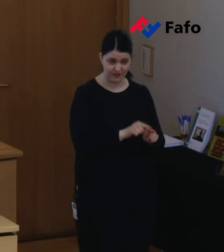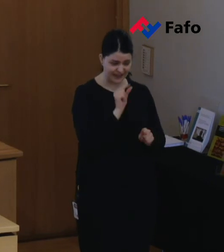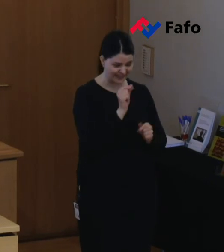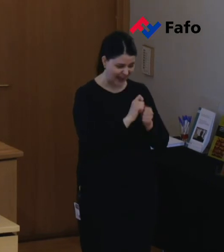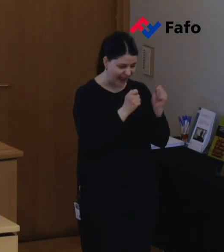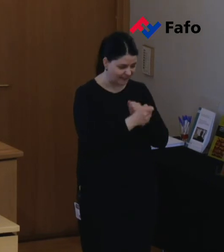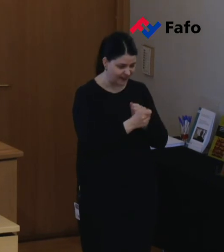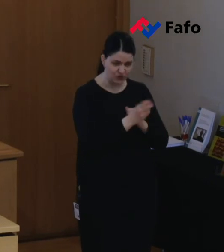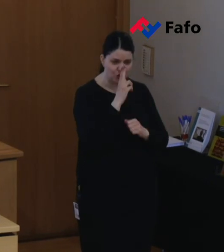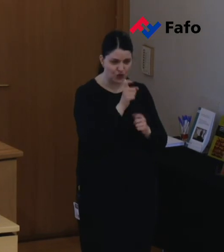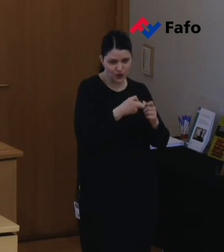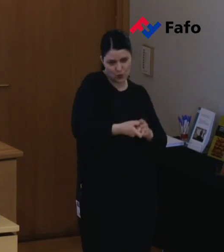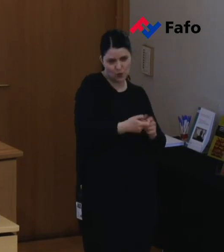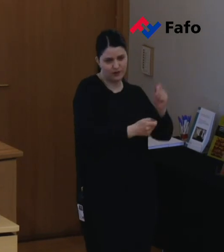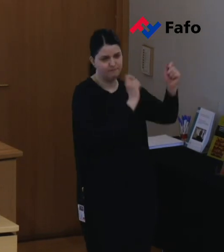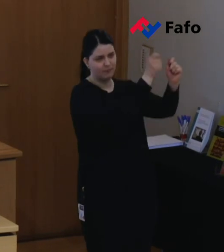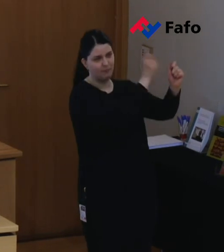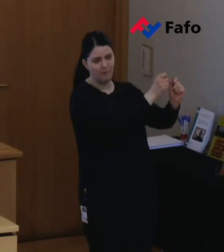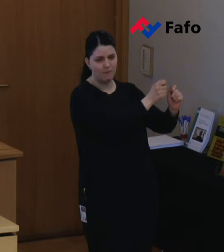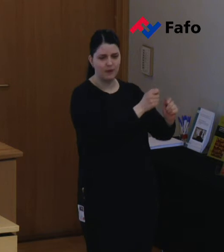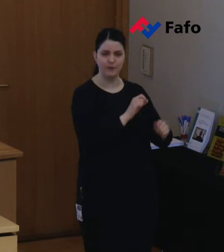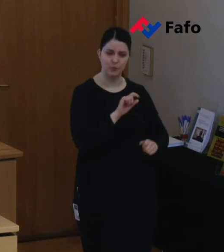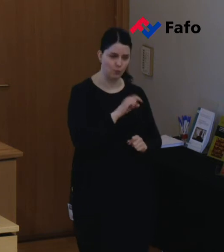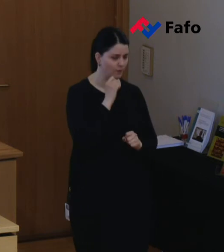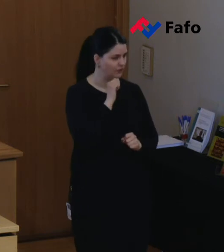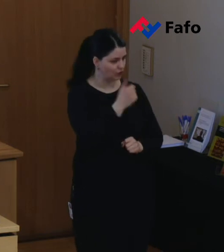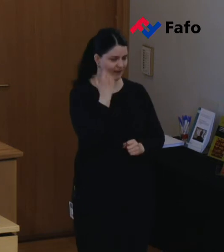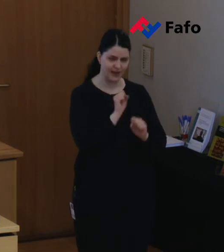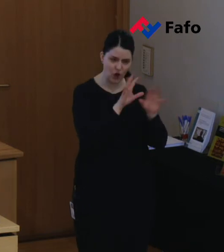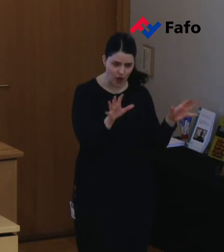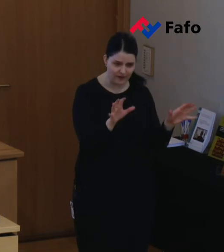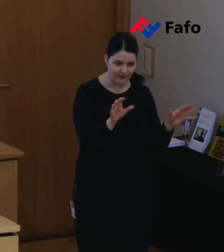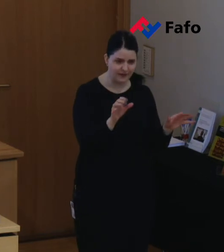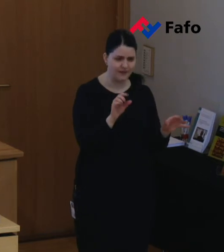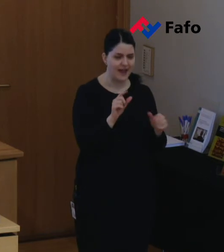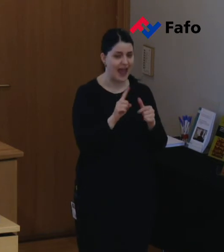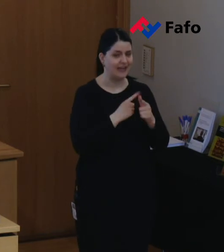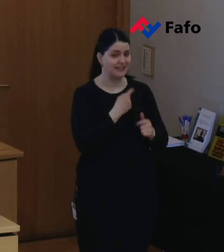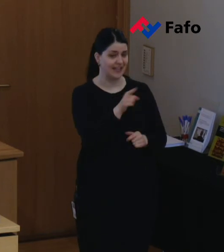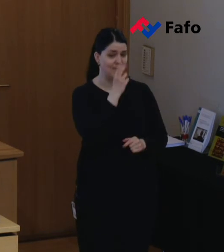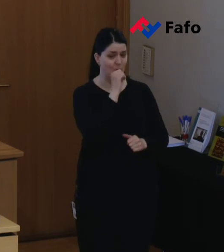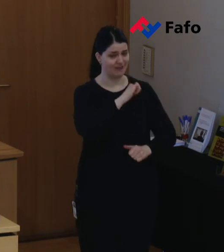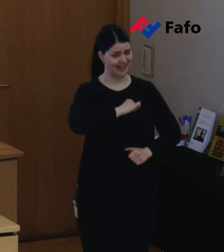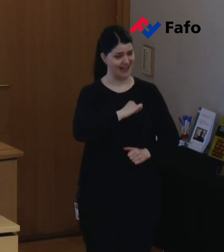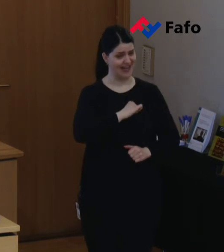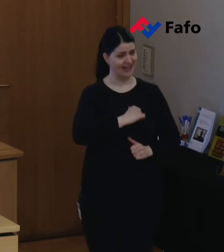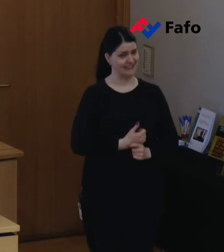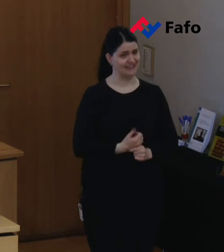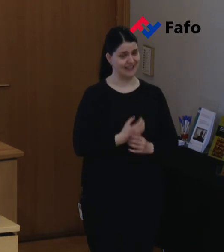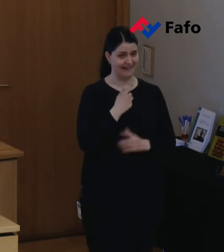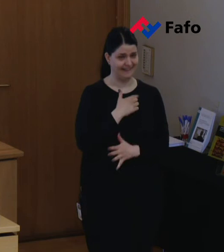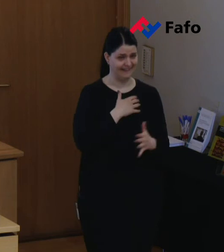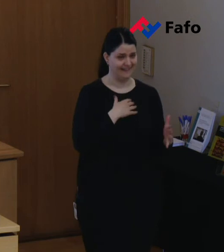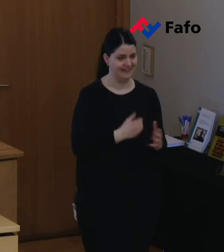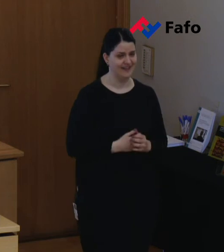opp noen kroger eller noe, så må du være parat altså den dagen de vil, for ellers så fikser de det gjerne selv. Og det har vært, det